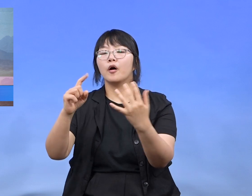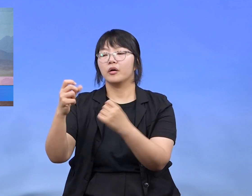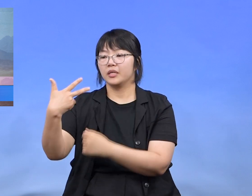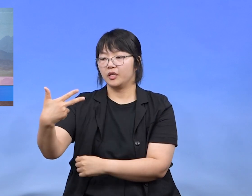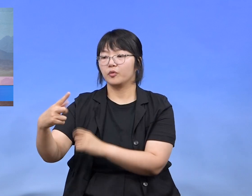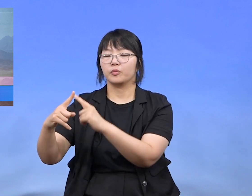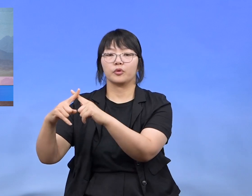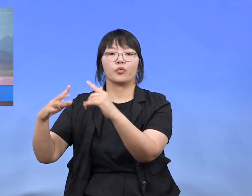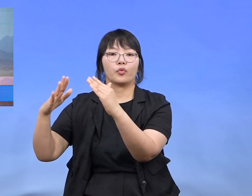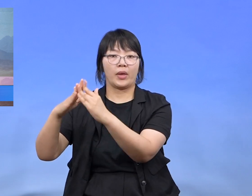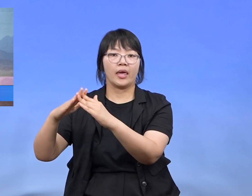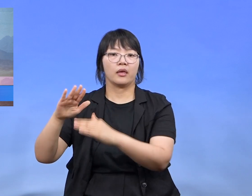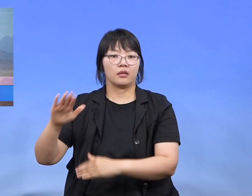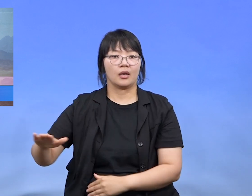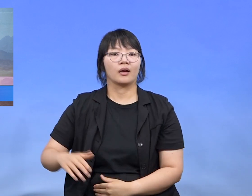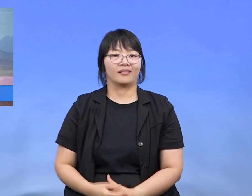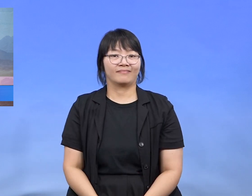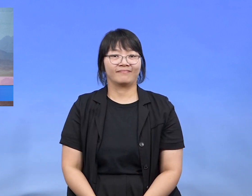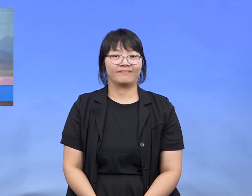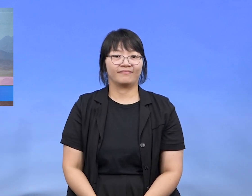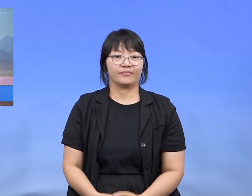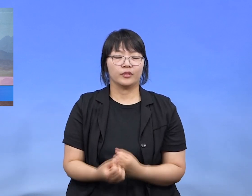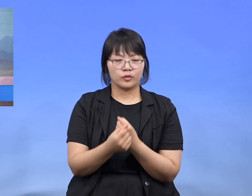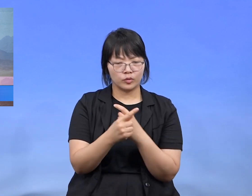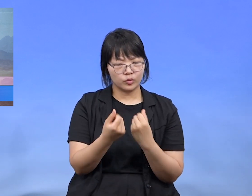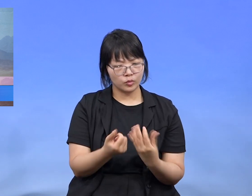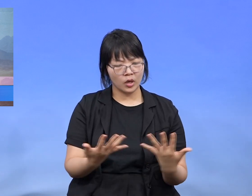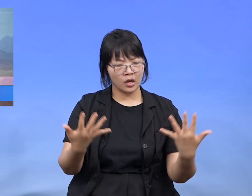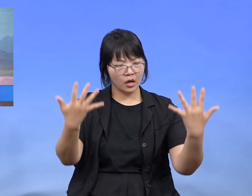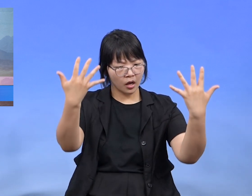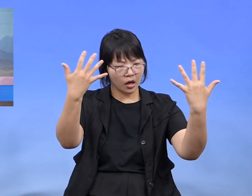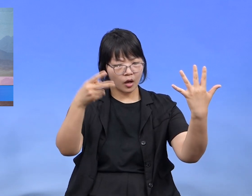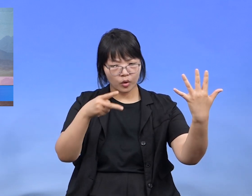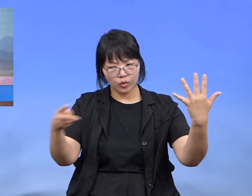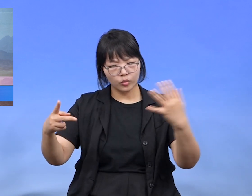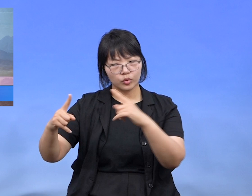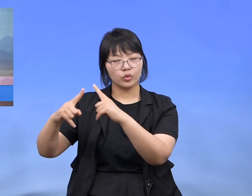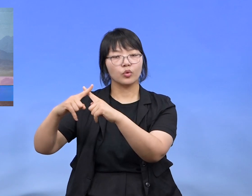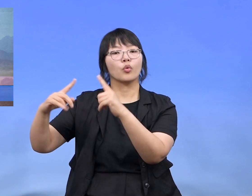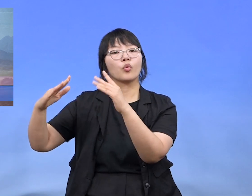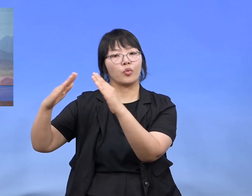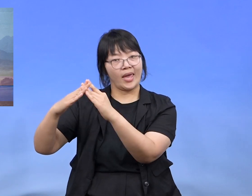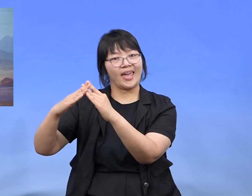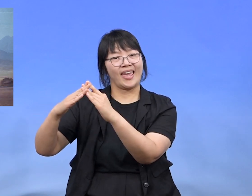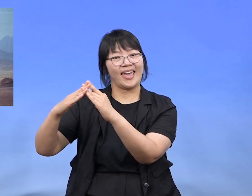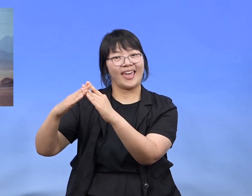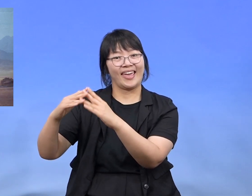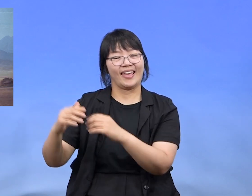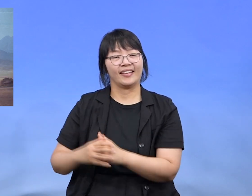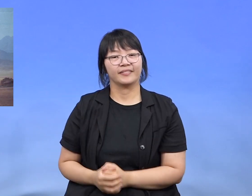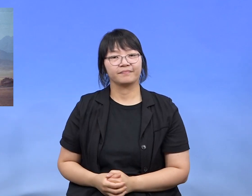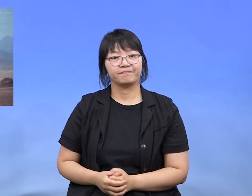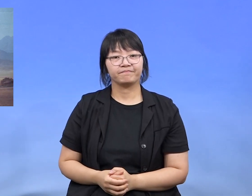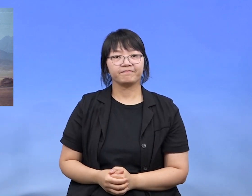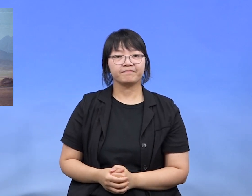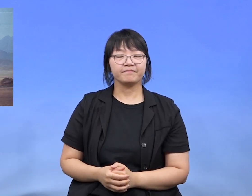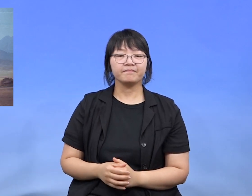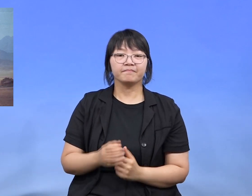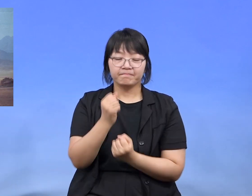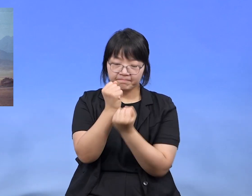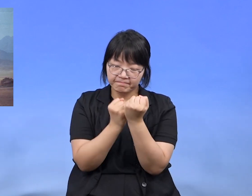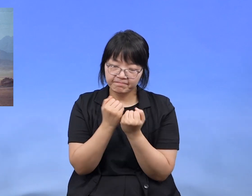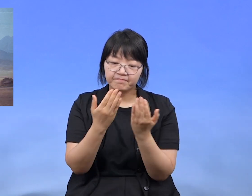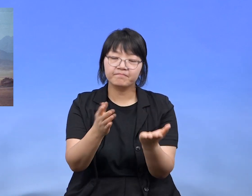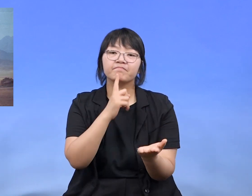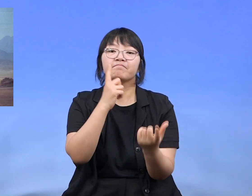7 교회니라. 그러니까 7 촛대가 뭐라고 그랬어요? 교회라고. 이미 서두에 말씀을 드린